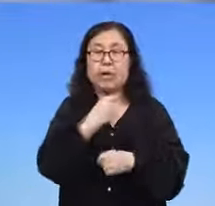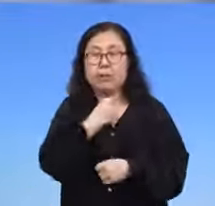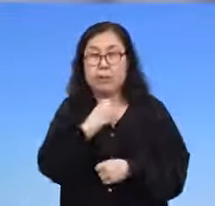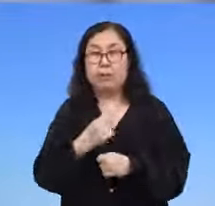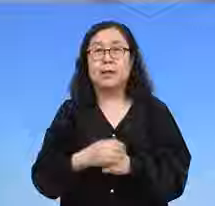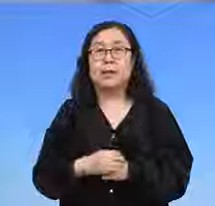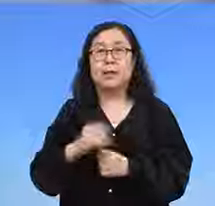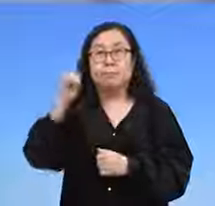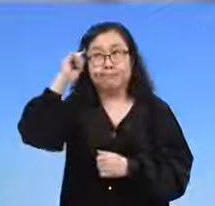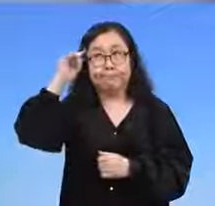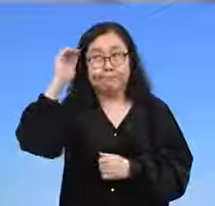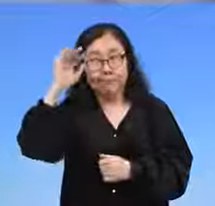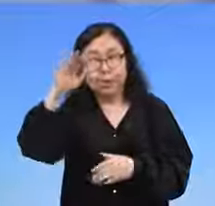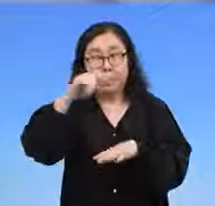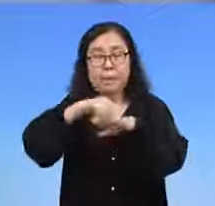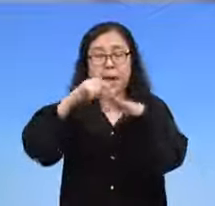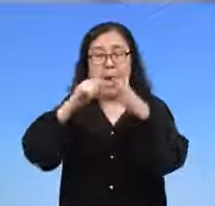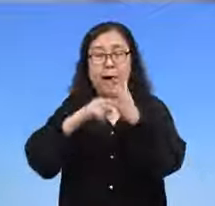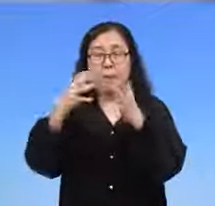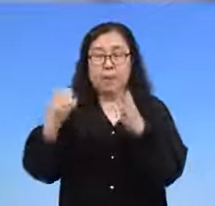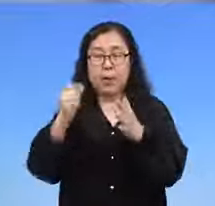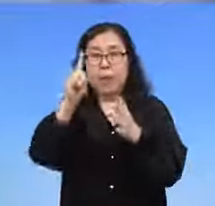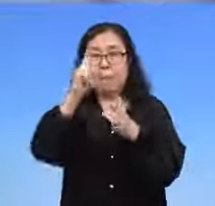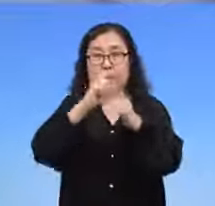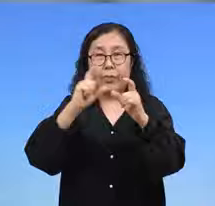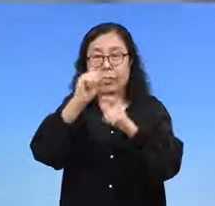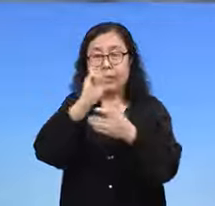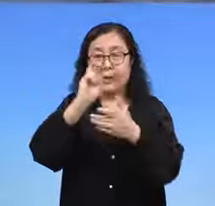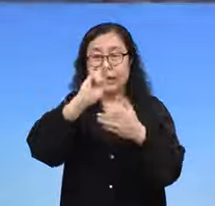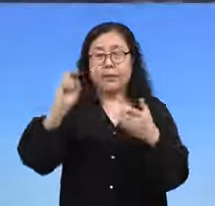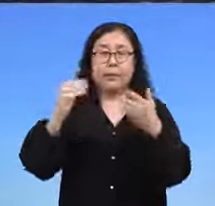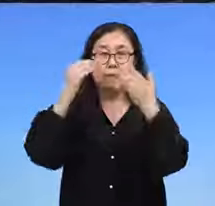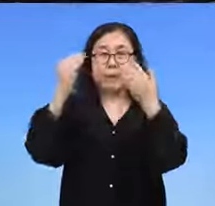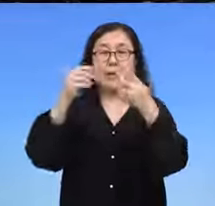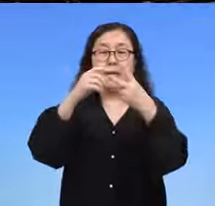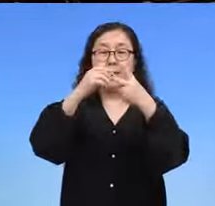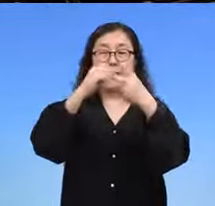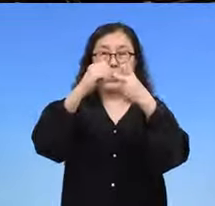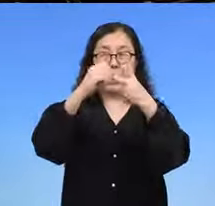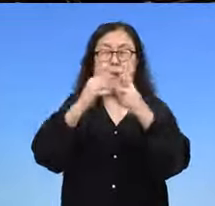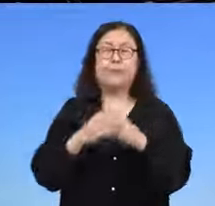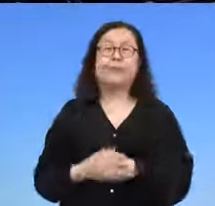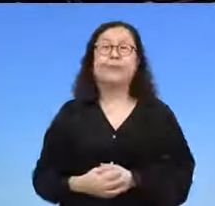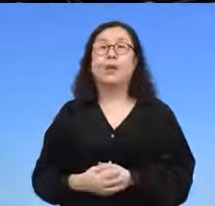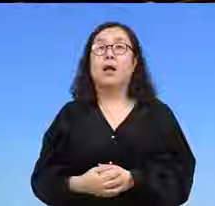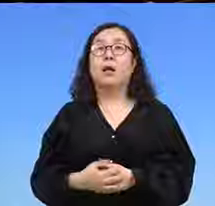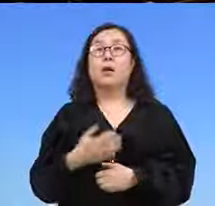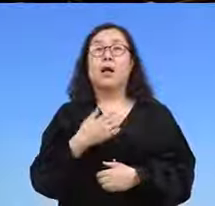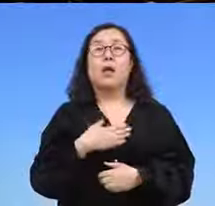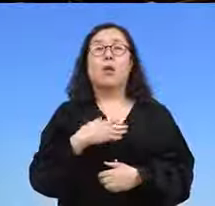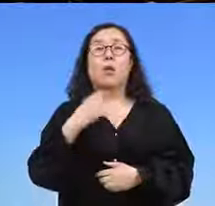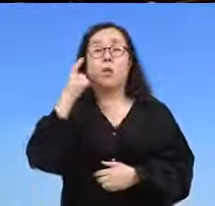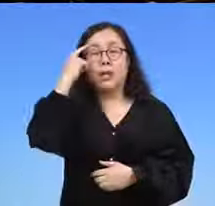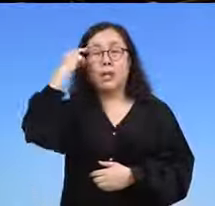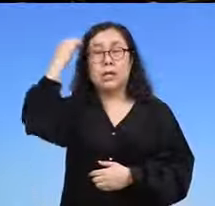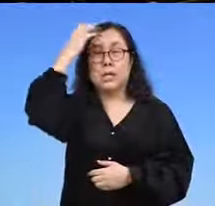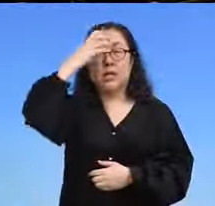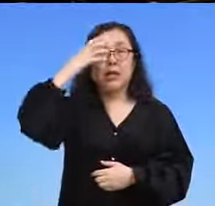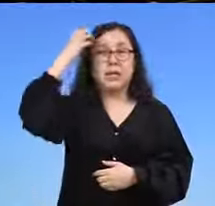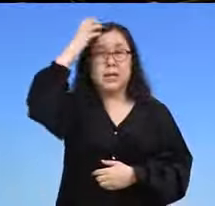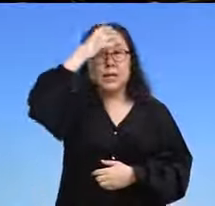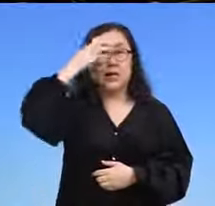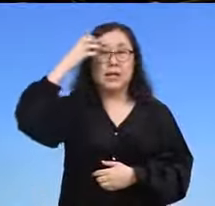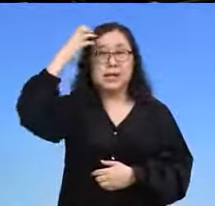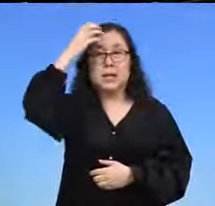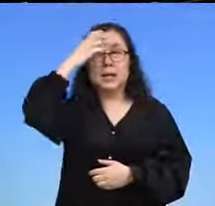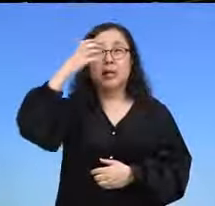이 사모하는 마음을 가지고 우리 한 번 더 다시 한번 이렇게 노래합니다. 2절, 나의 영혼이 간절히